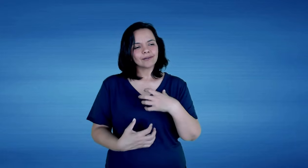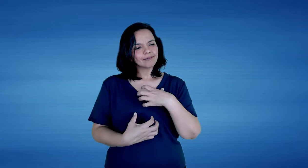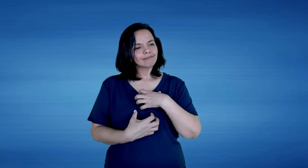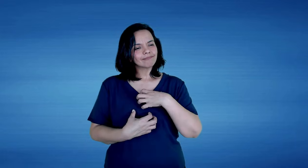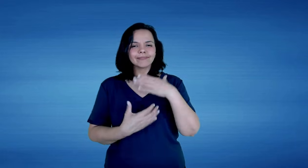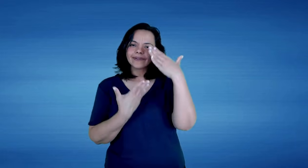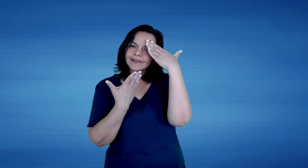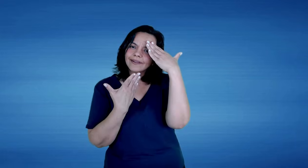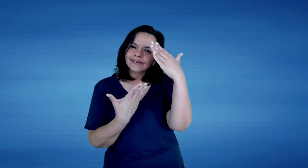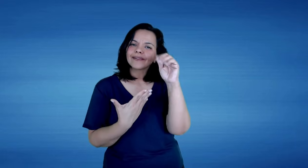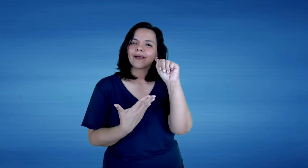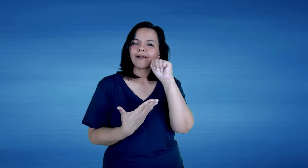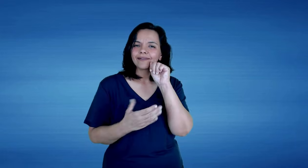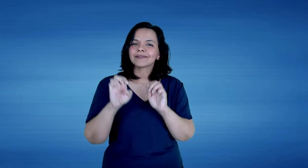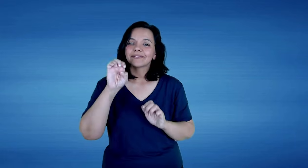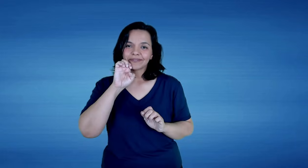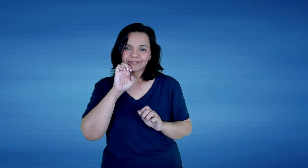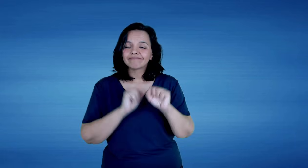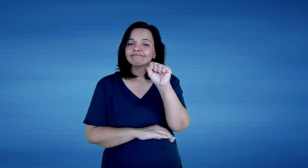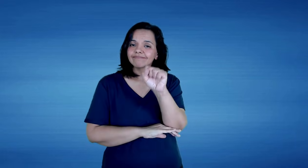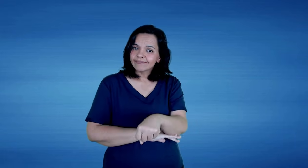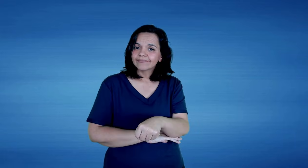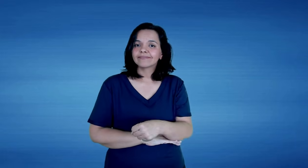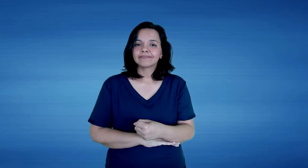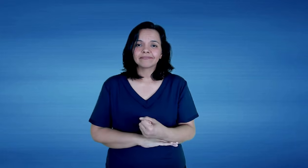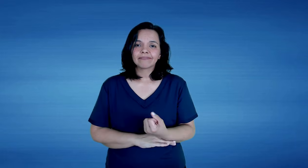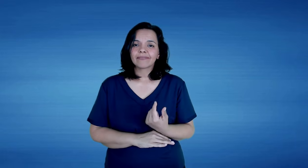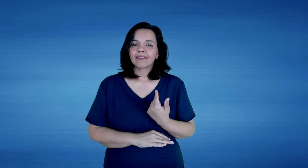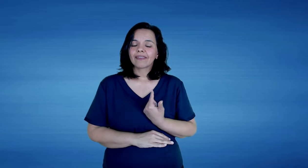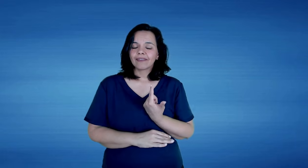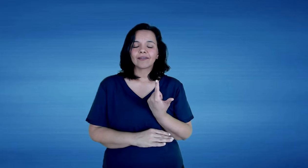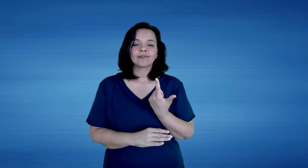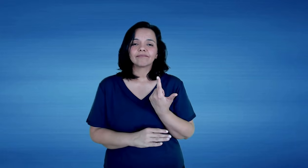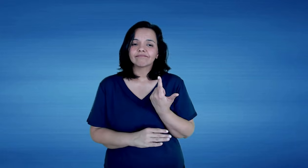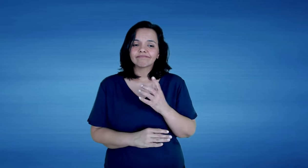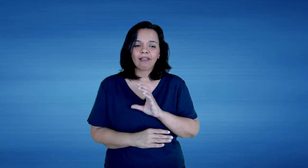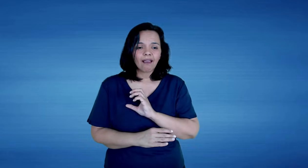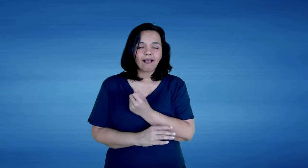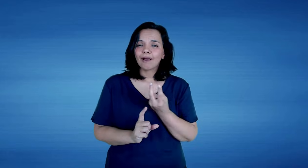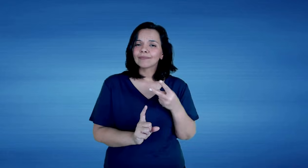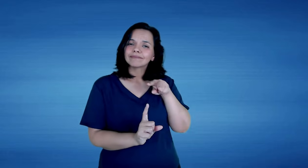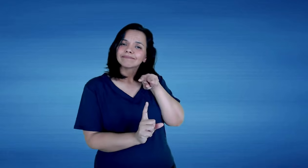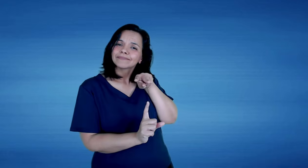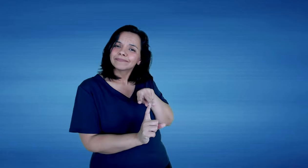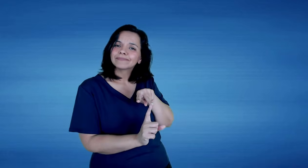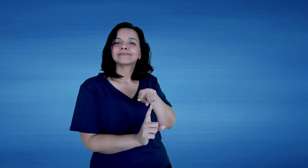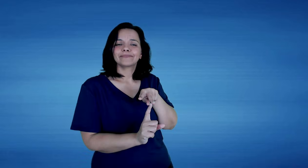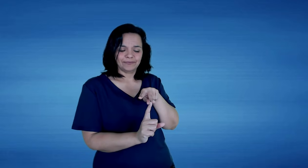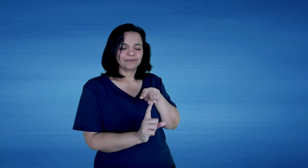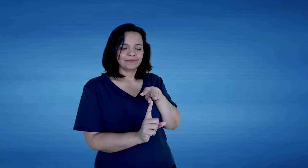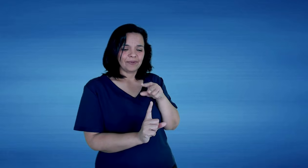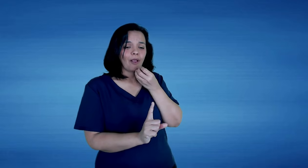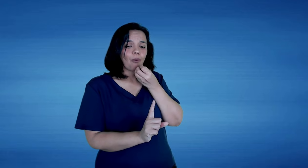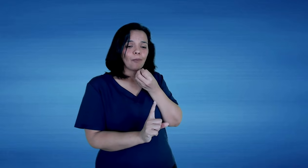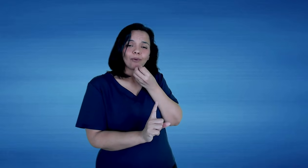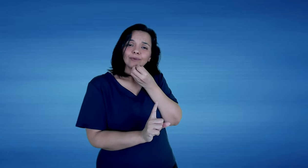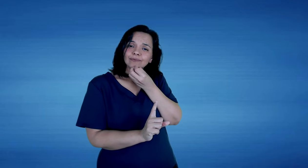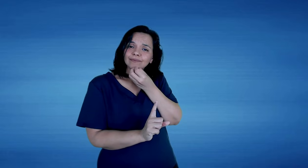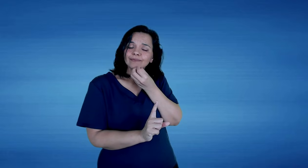Hoje eu sei. Eu sei que Adão e Eva, sobre essa história, essa